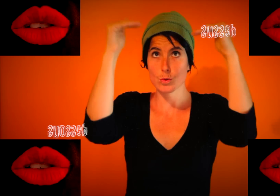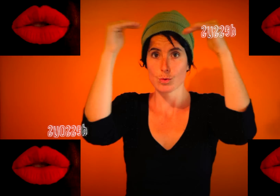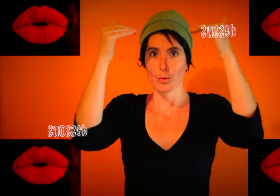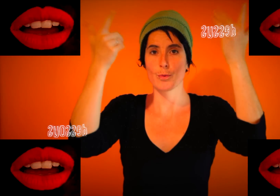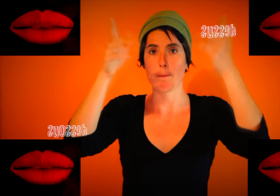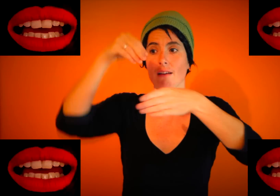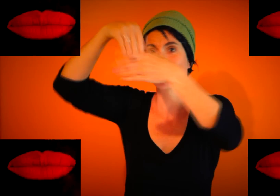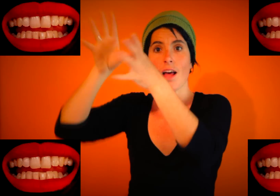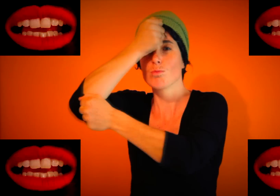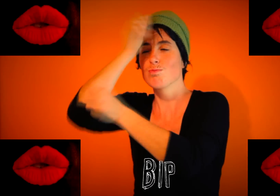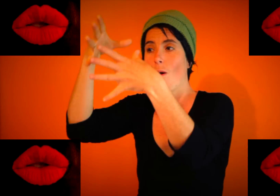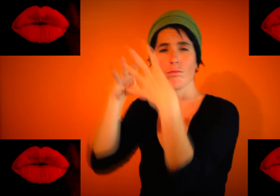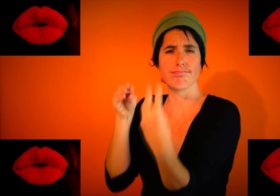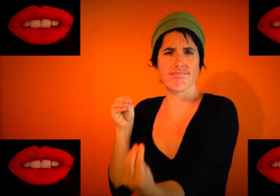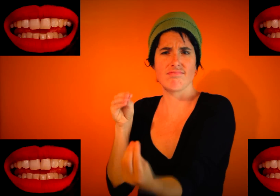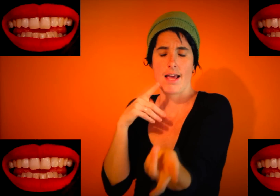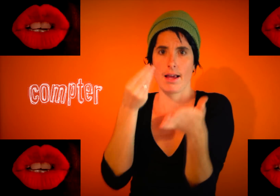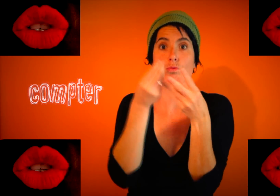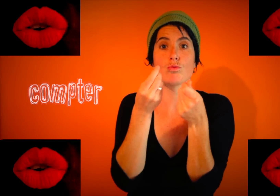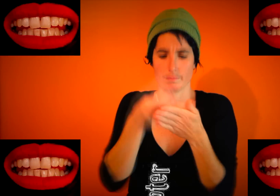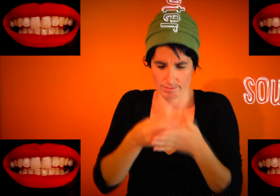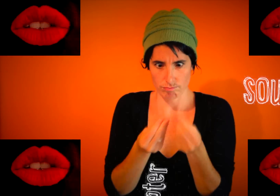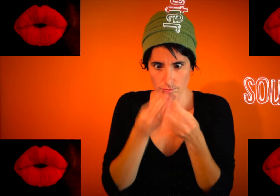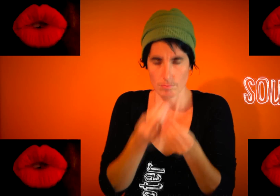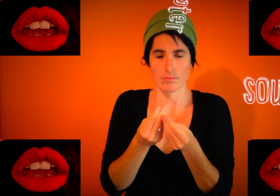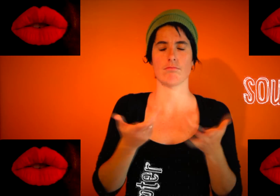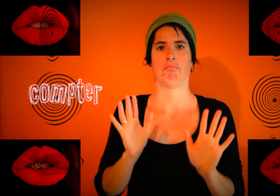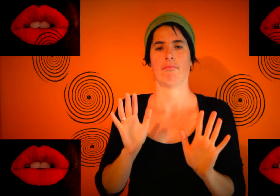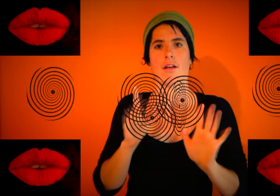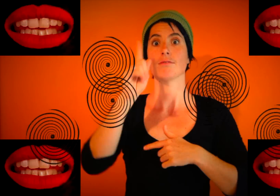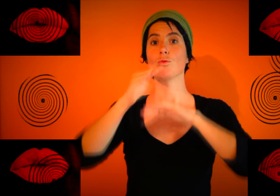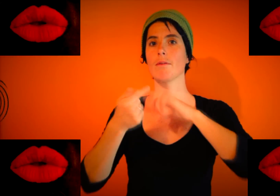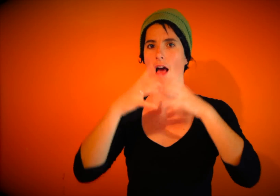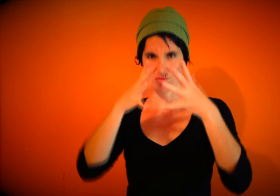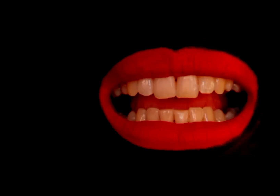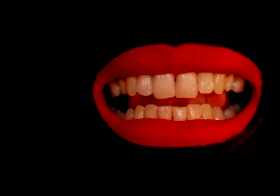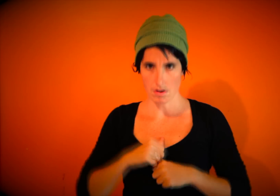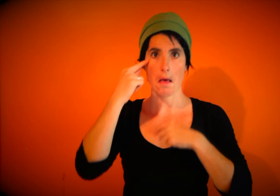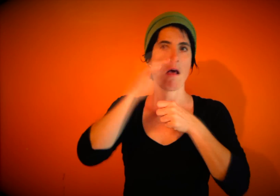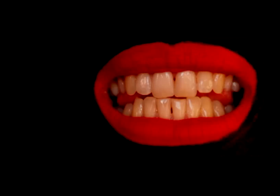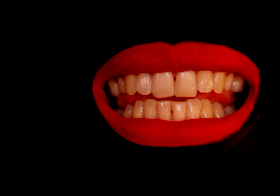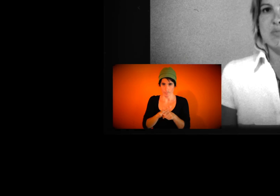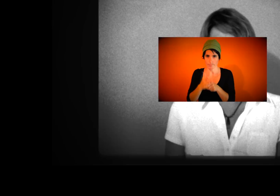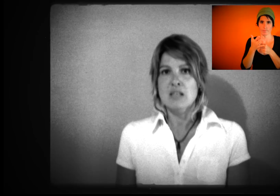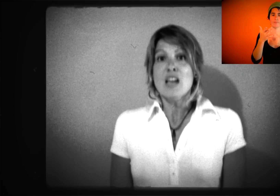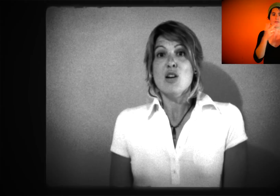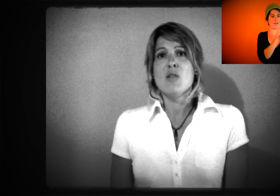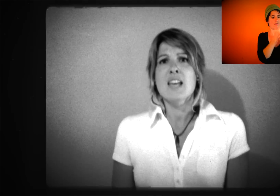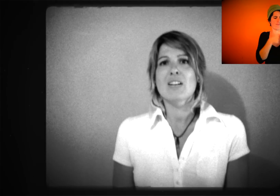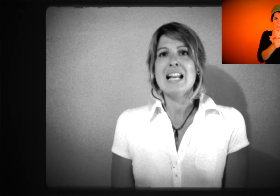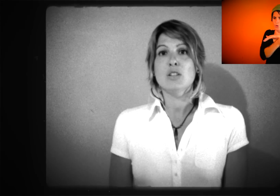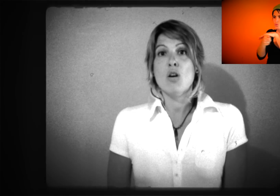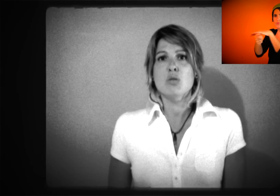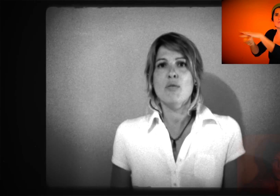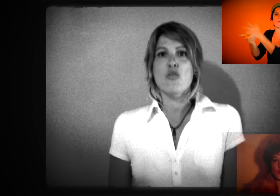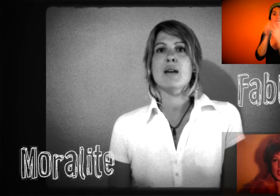dessus, les dessous, parmi les cons se fondre et juste compter ses sous. Une nuit j'ai fondu, les plongées allumées, le